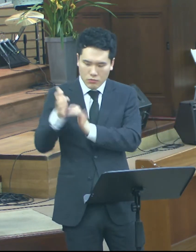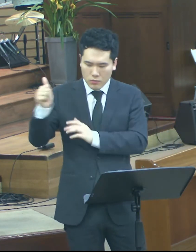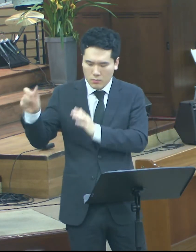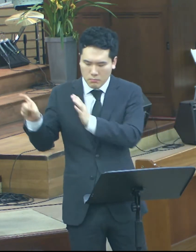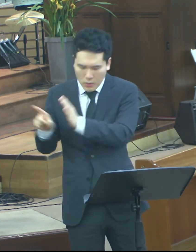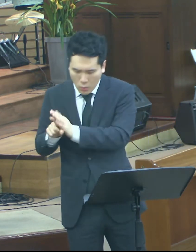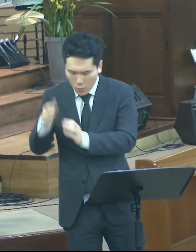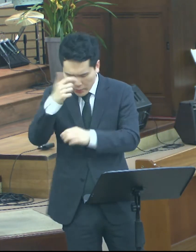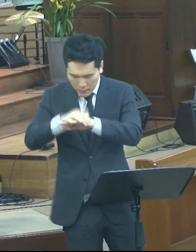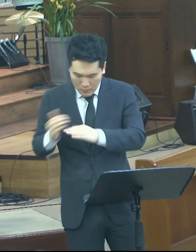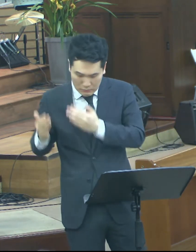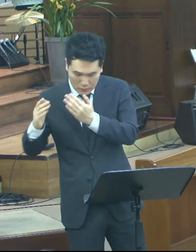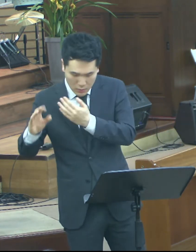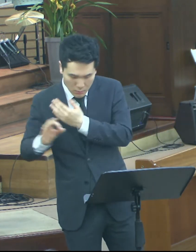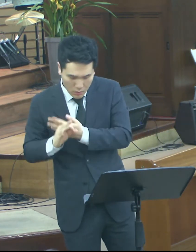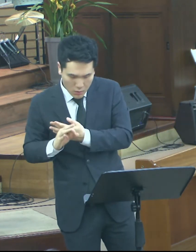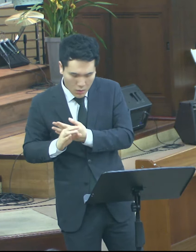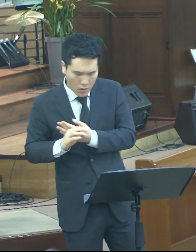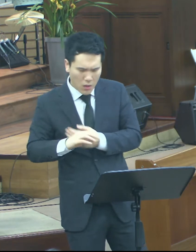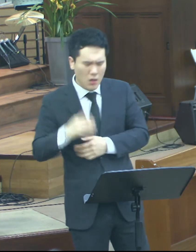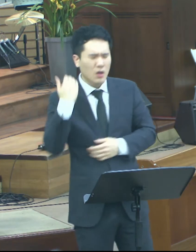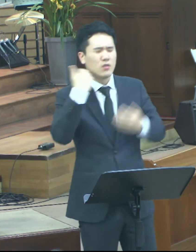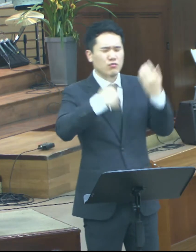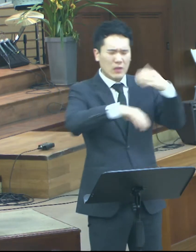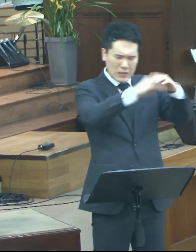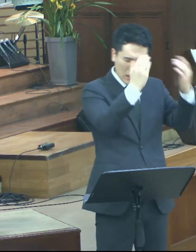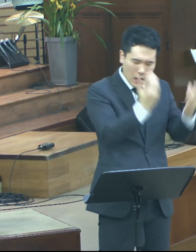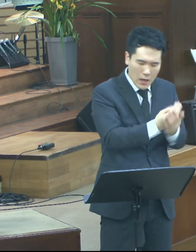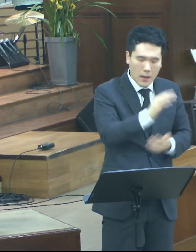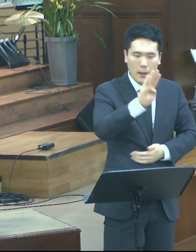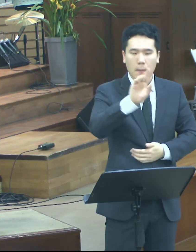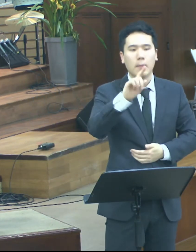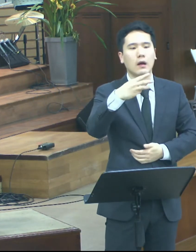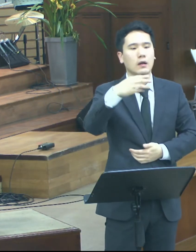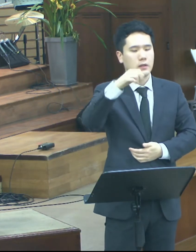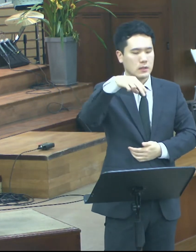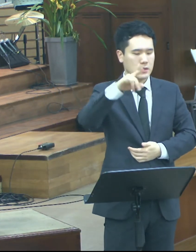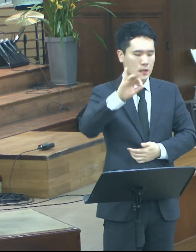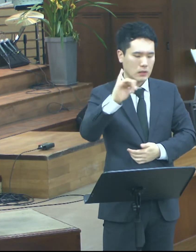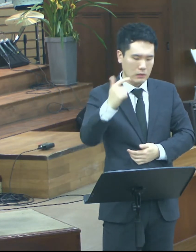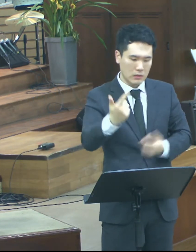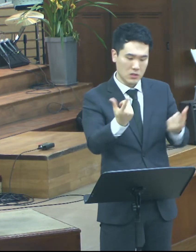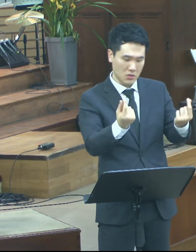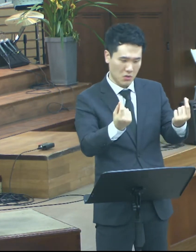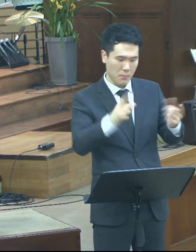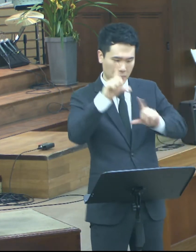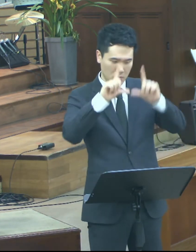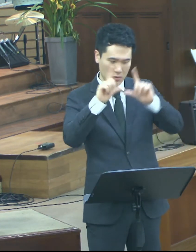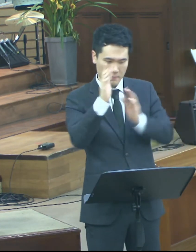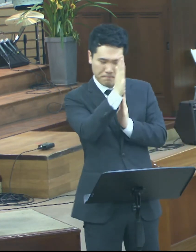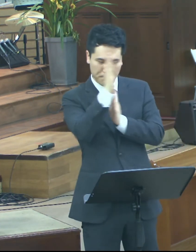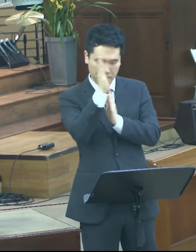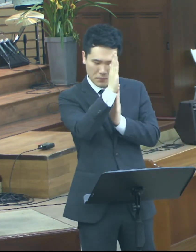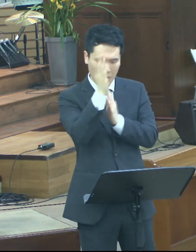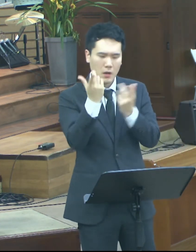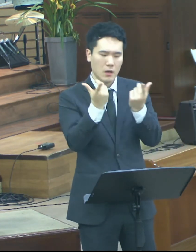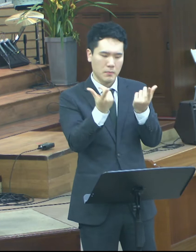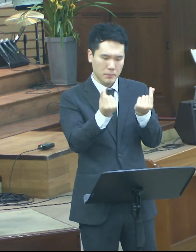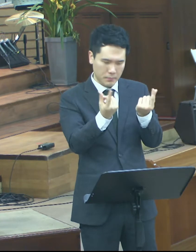누구나 바리새인의 외식에 빠질 수 있다. 예수님이 그걸 생각하시고 조금 전에 바리새인들이 표적 보여주면 믿어주겠다 이런 식으로 나오지